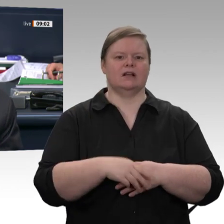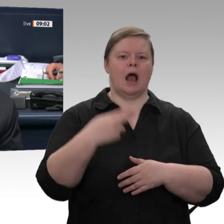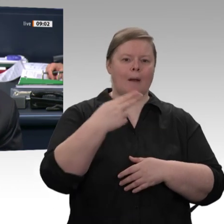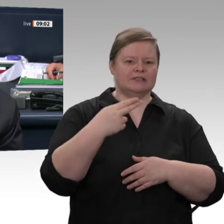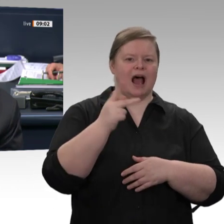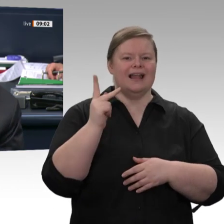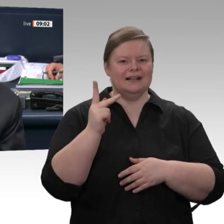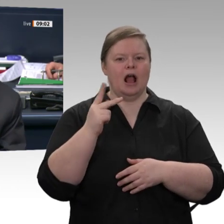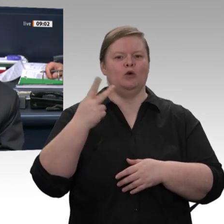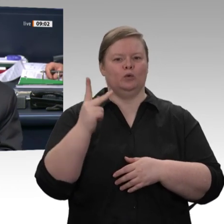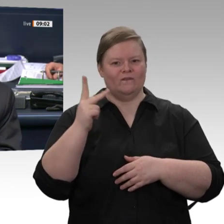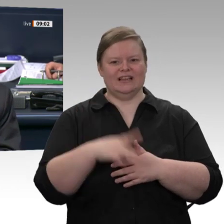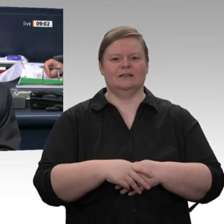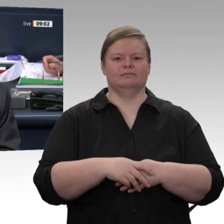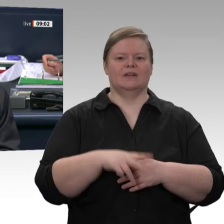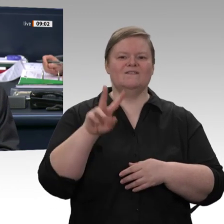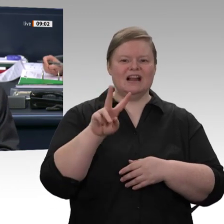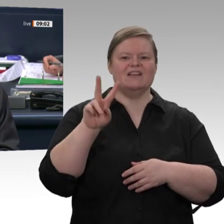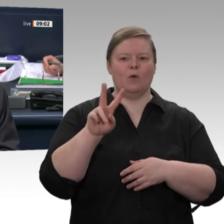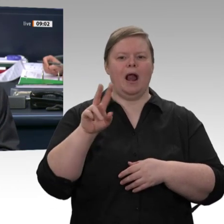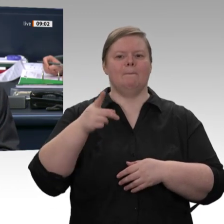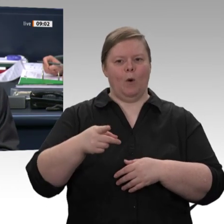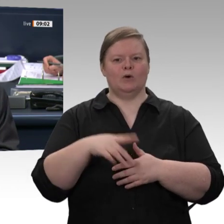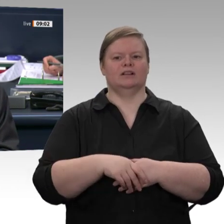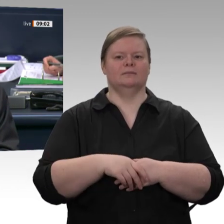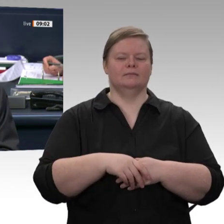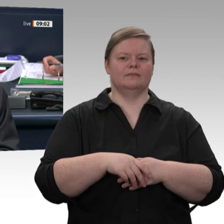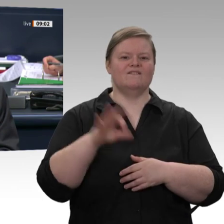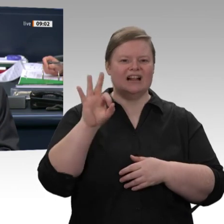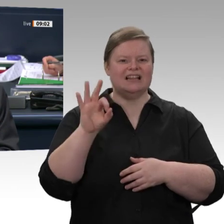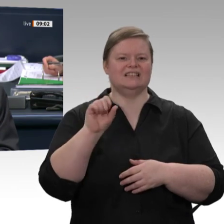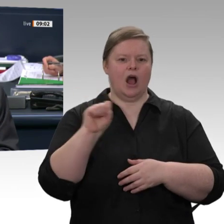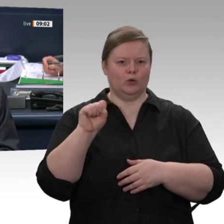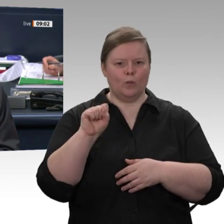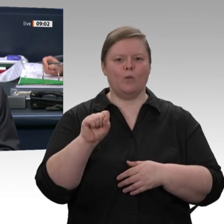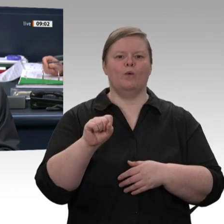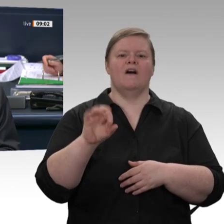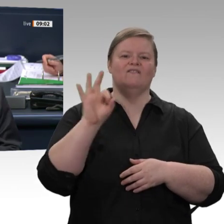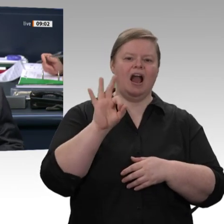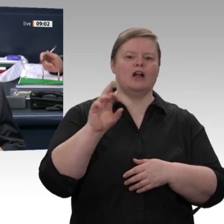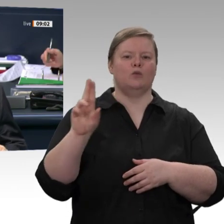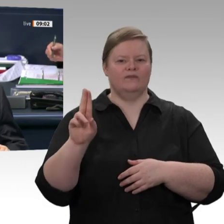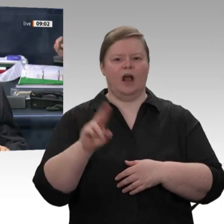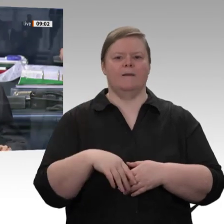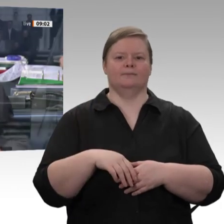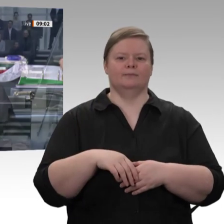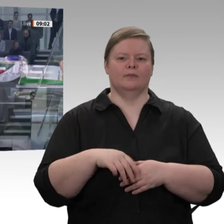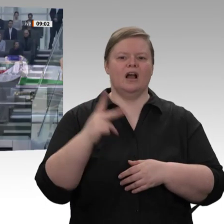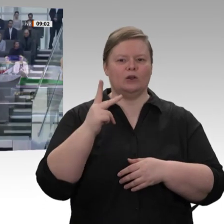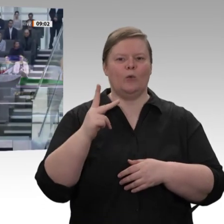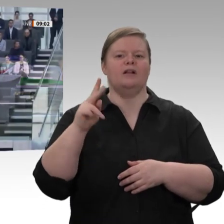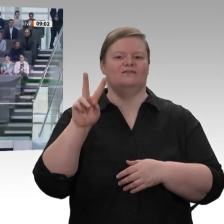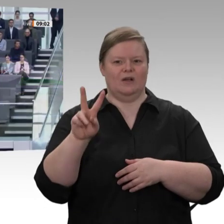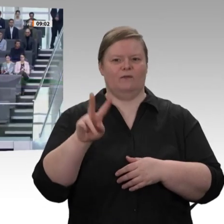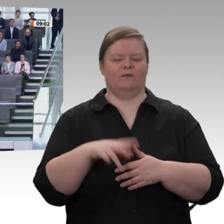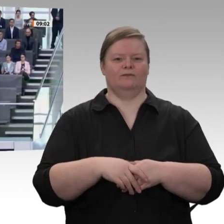gedenken der Mutter des Attentäters, getötet vom eigenen Sohn. Eine Frau und 8 Männer wurden gezielt ermordet, weil